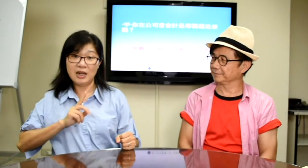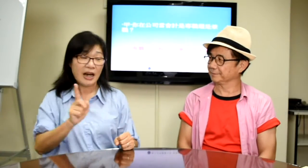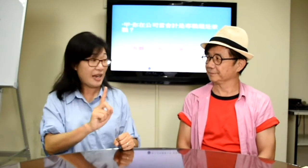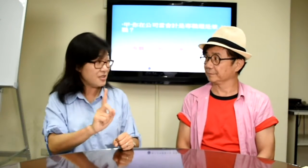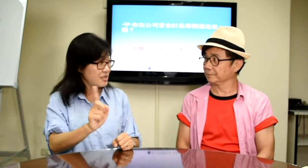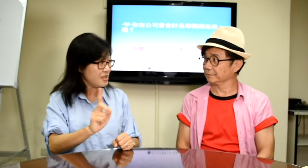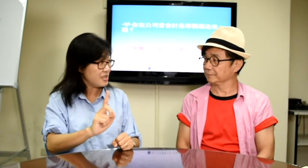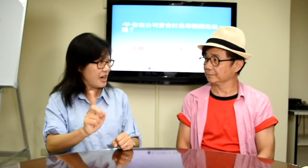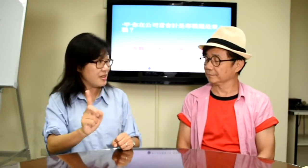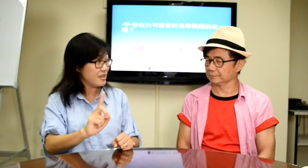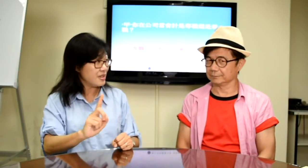还是兼差呢？